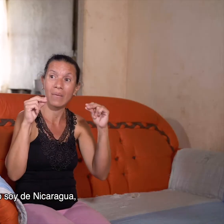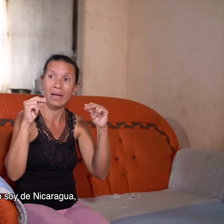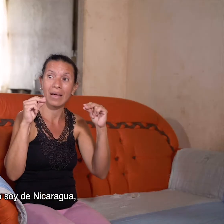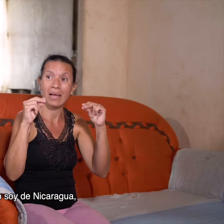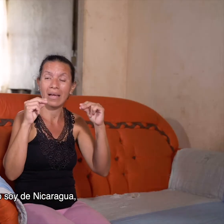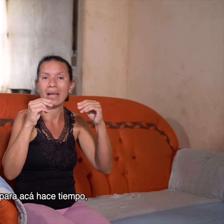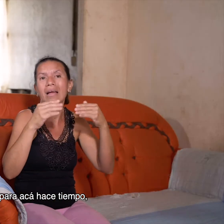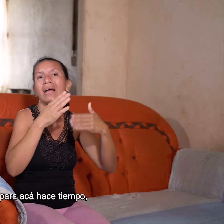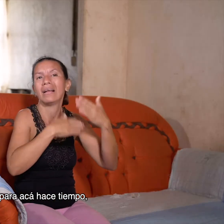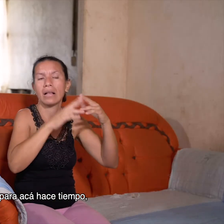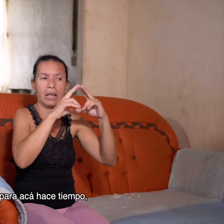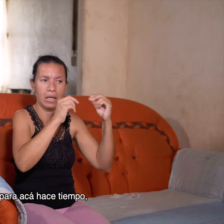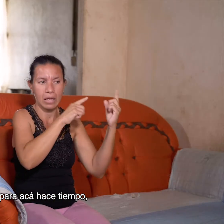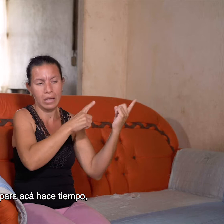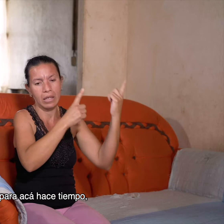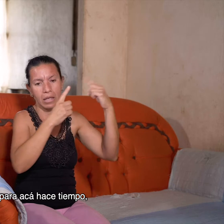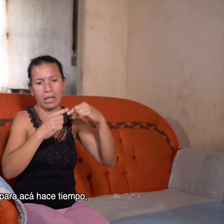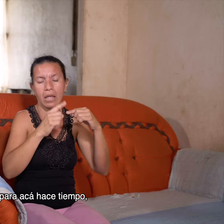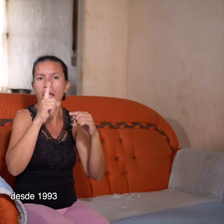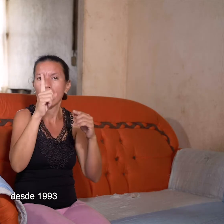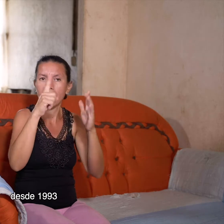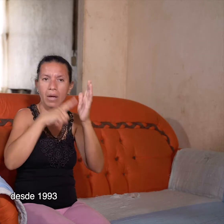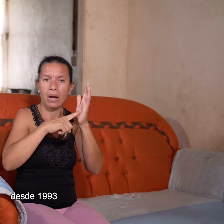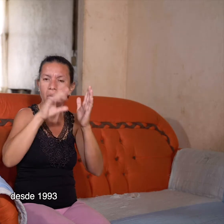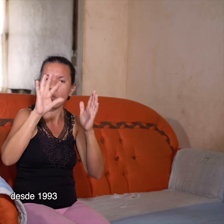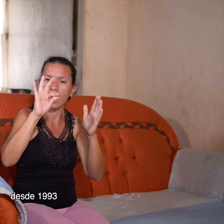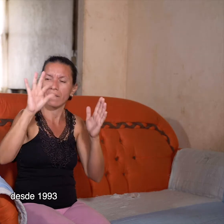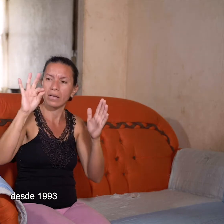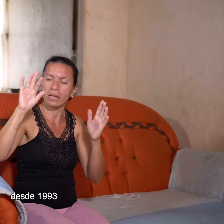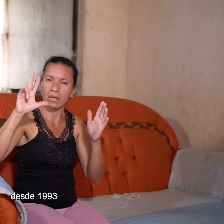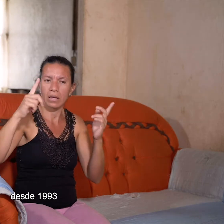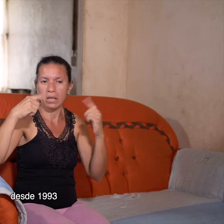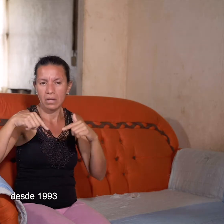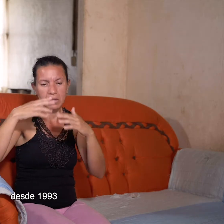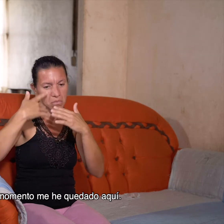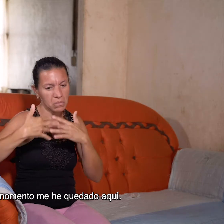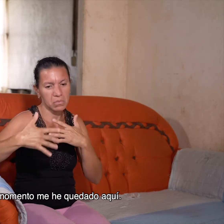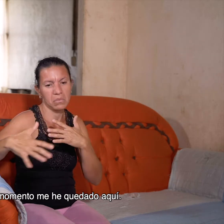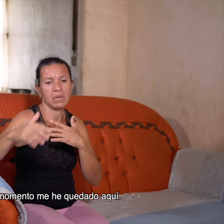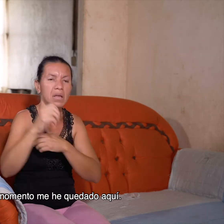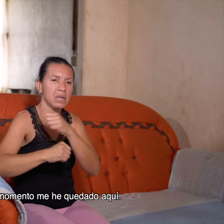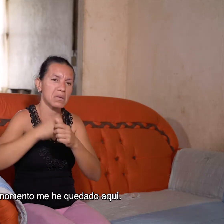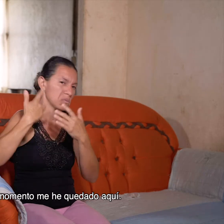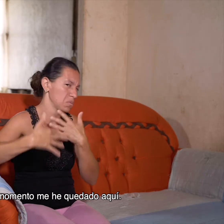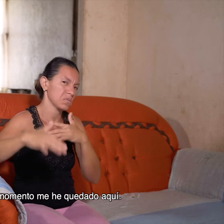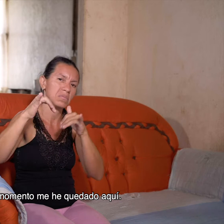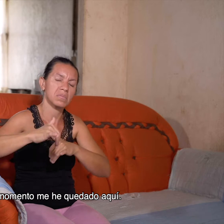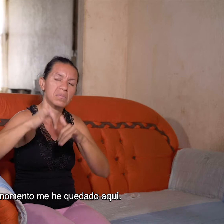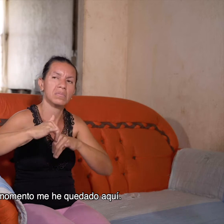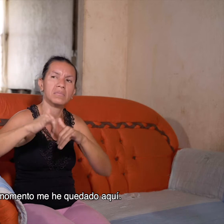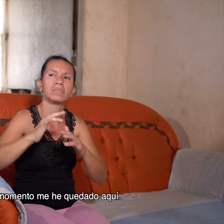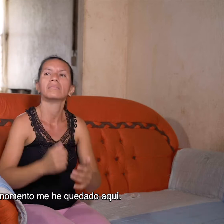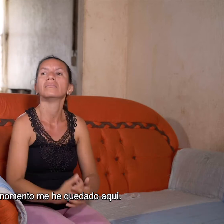Yo soy de Nicaragua. Vine para acá desde hace tiempo, desde 1993, y desde